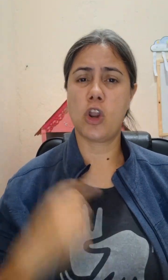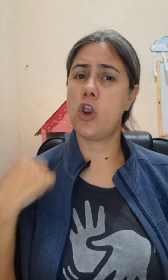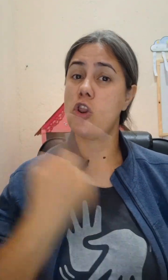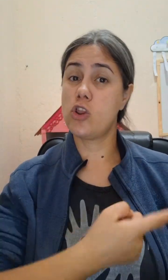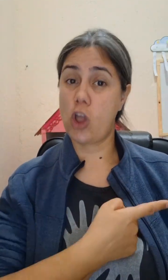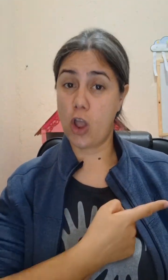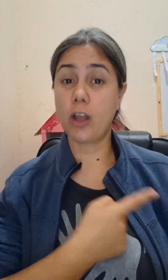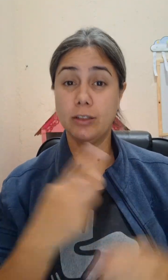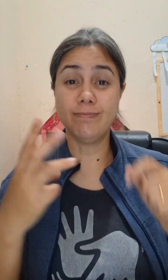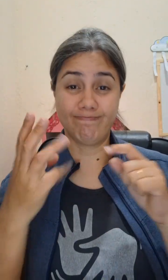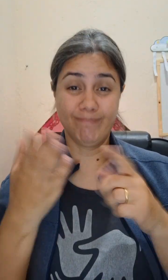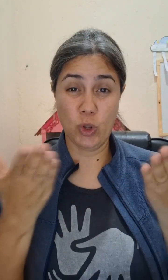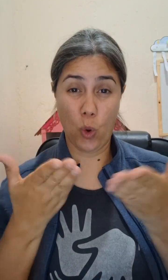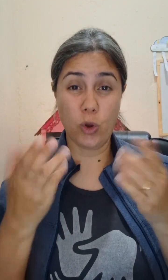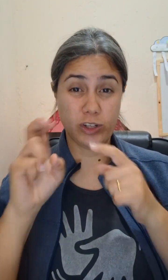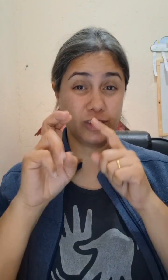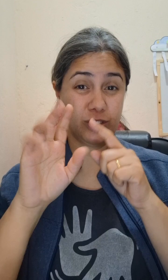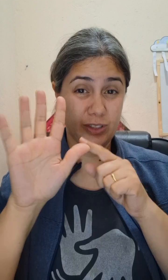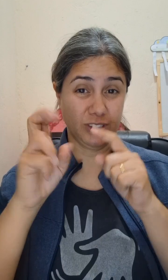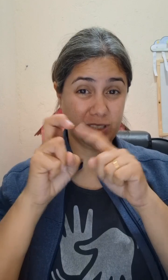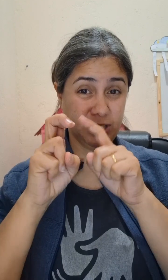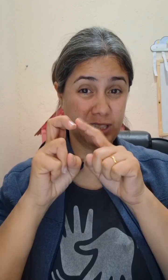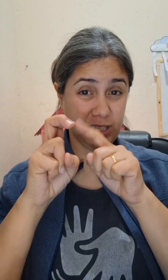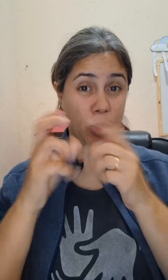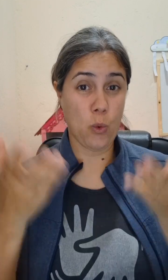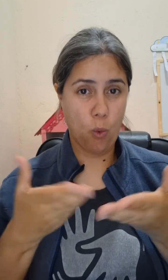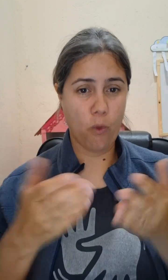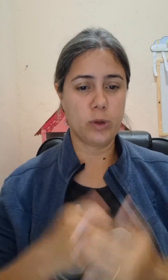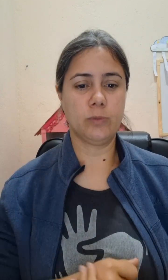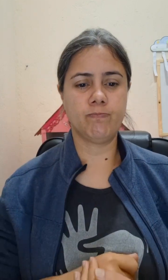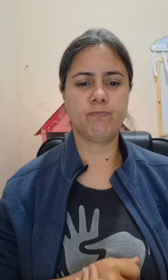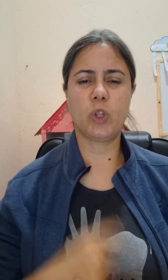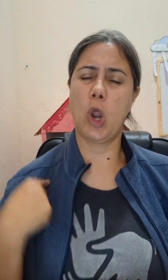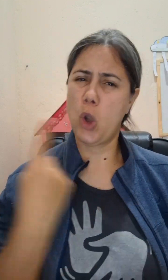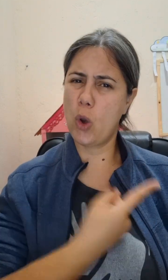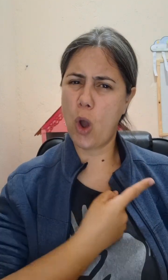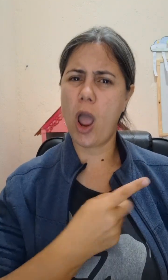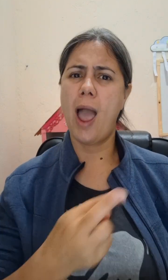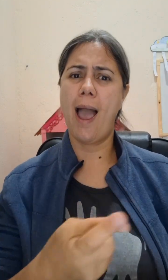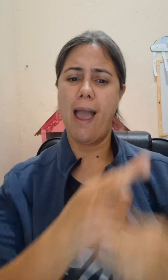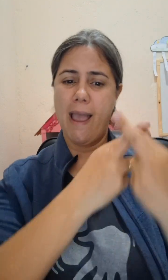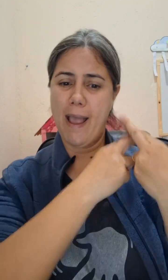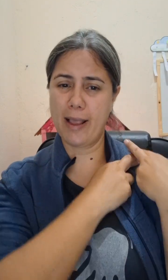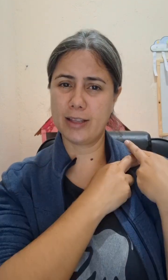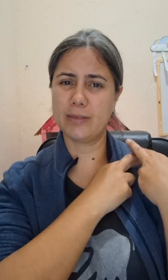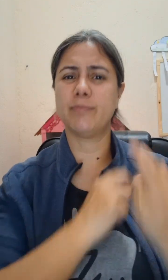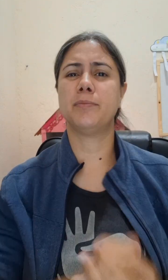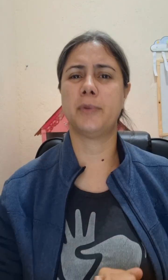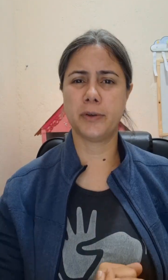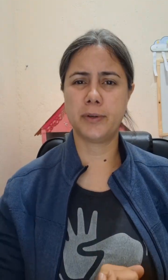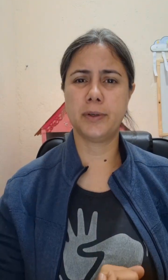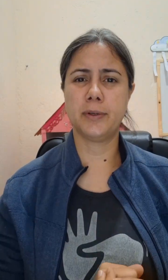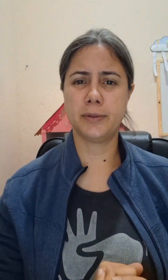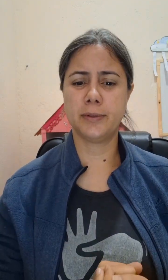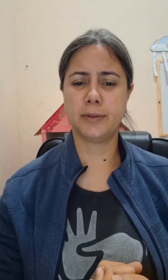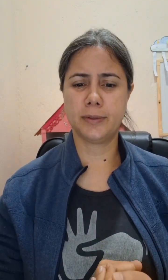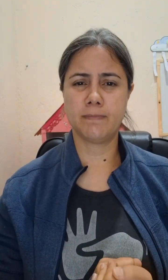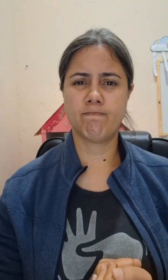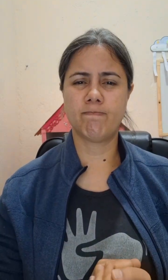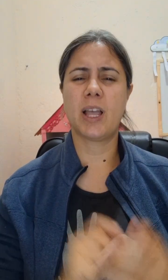igual Cristo, as práticas de Cristo. E quinto, que é o de hoje, quarto, na verdade, somos